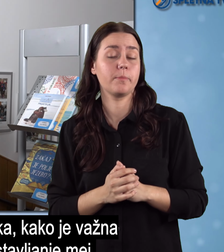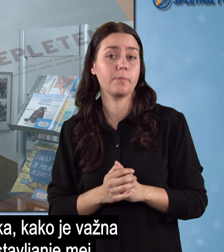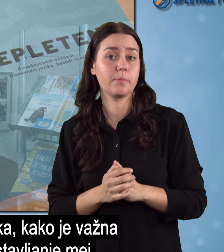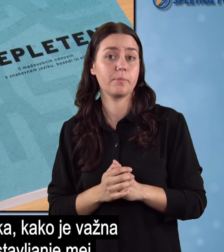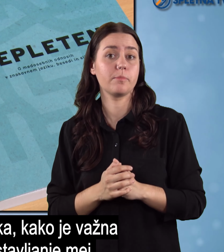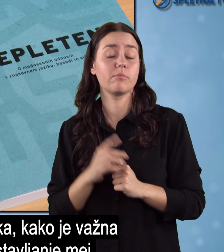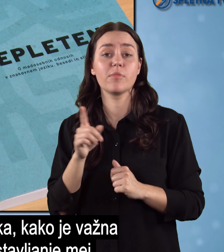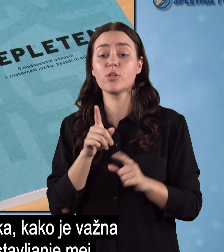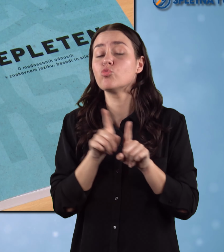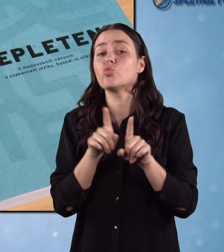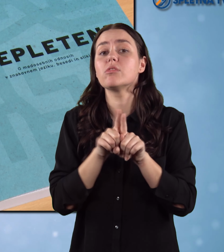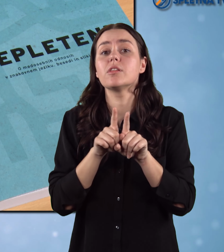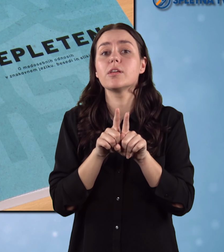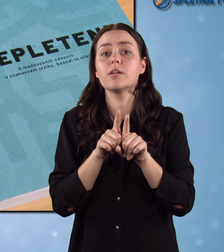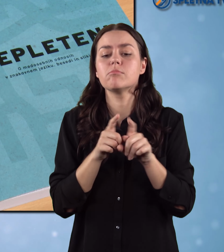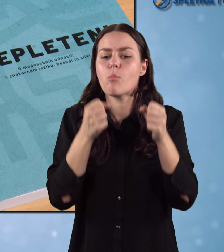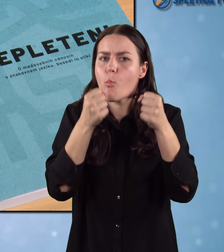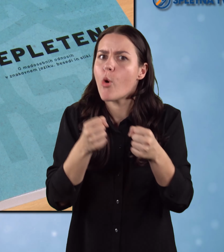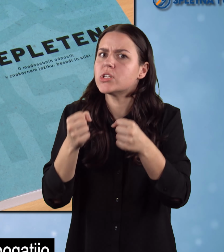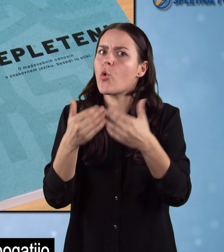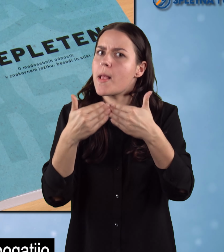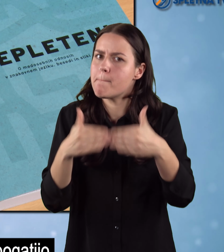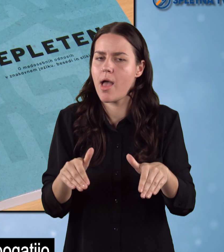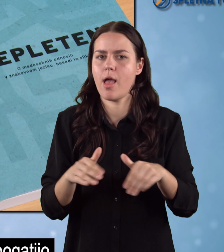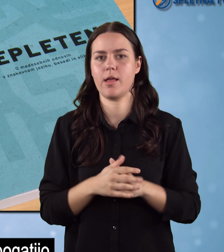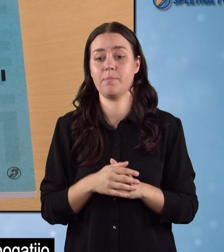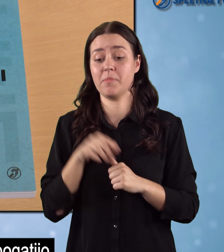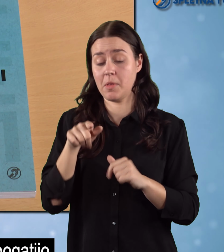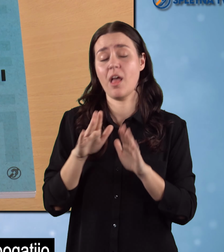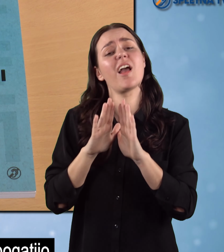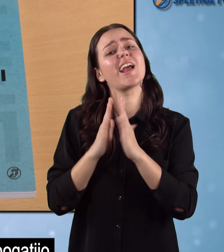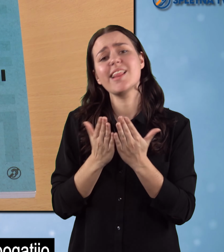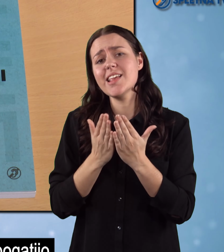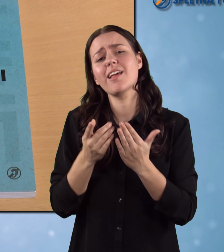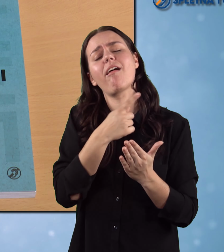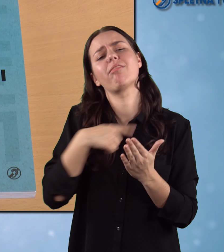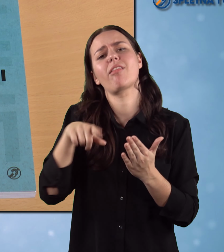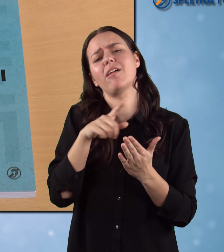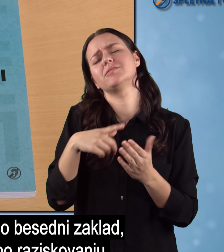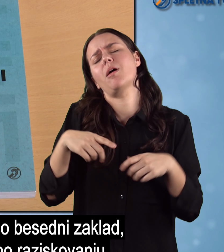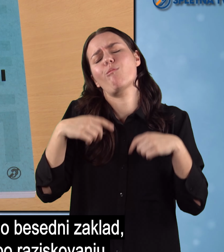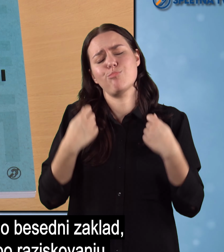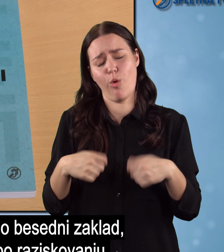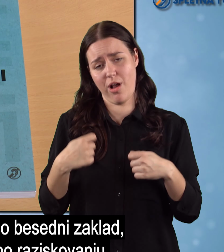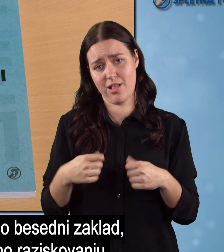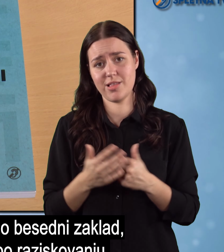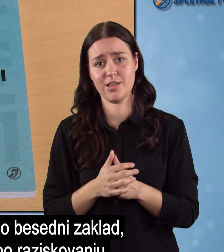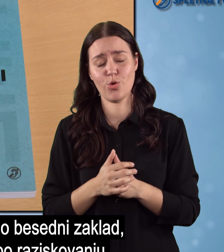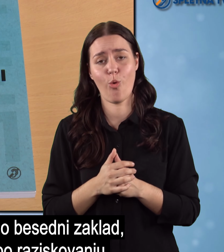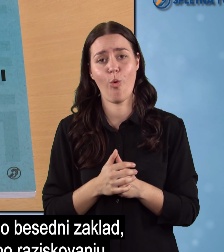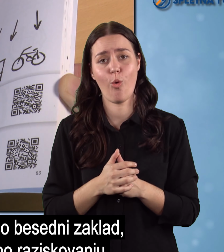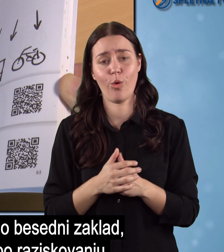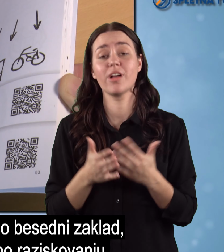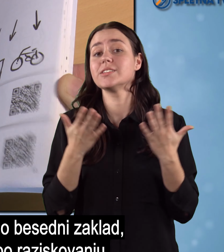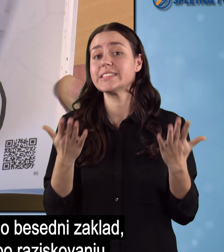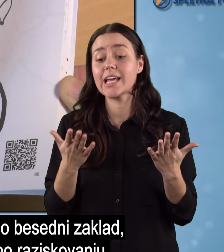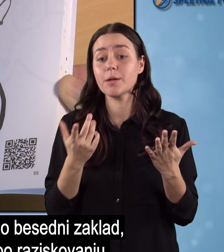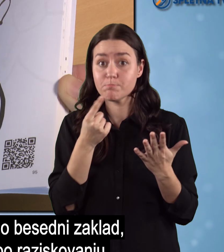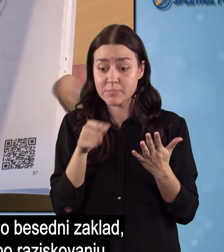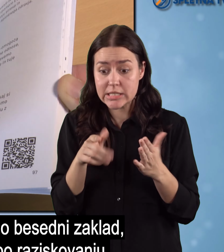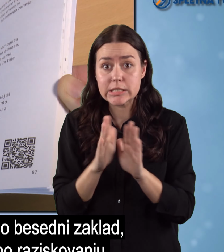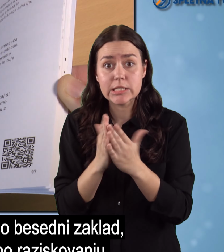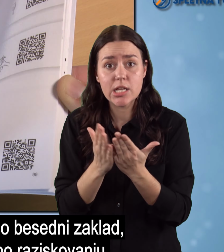in tudi postavljanje mej. Knjige nas bogatijo. In sicer s